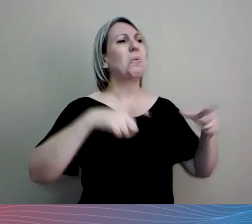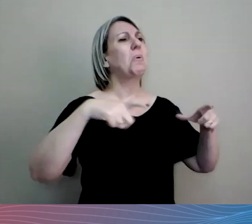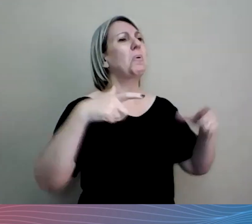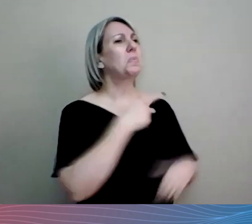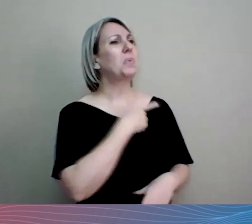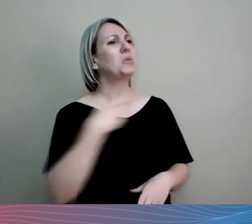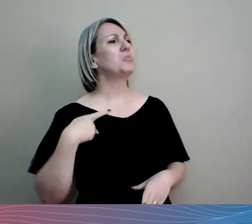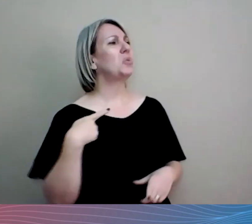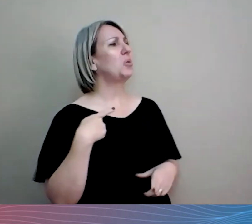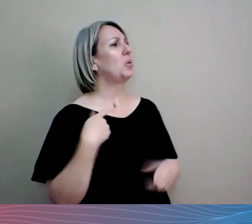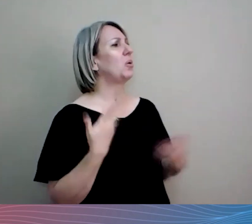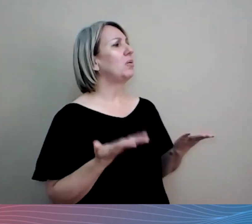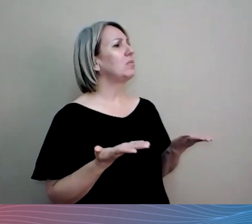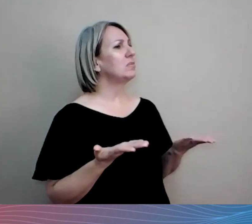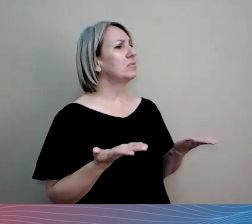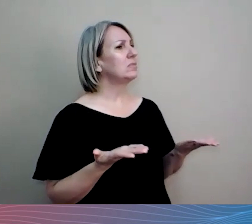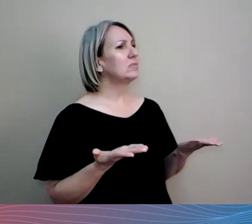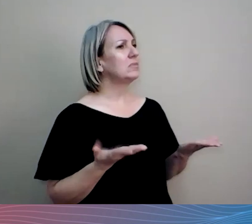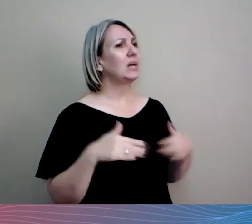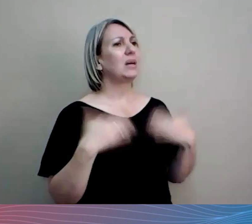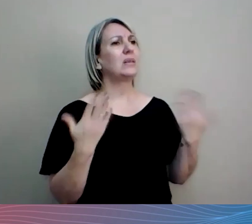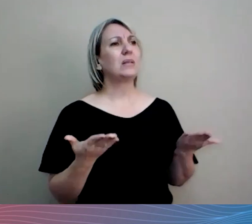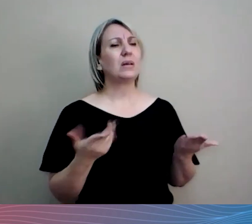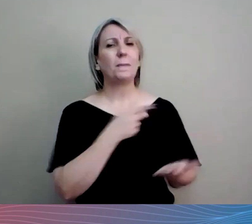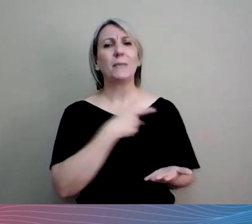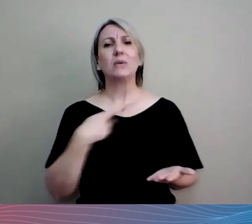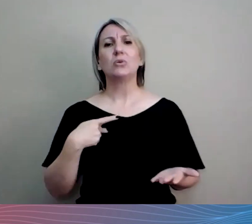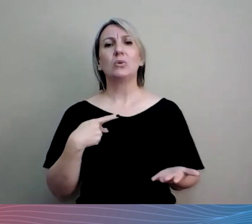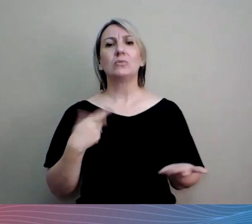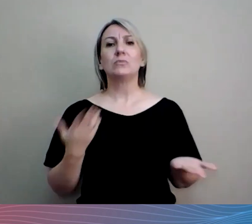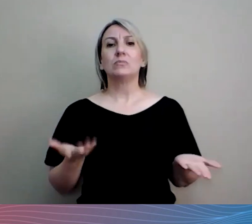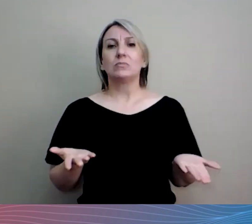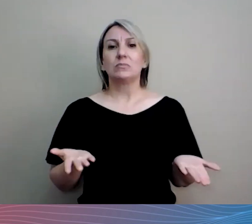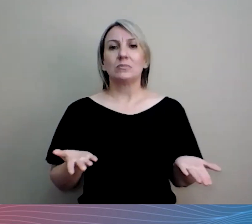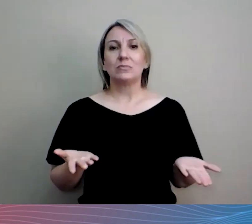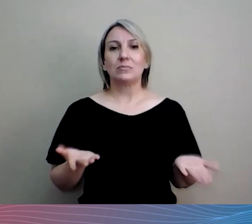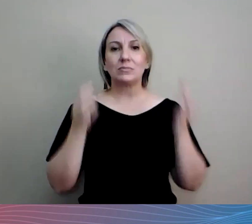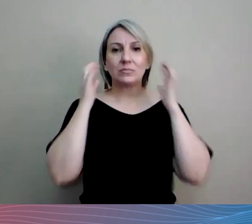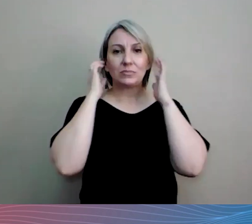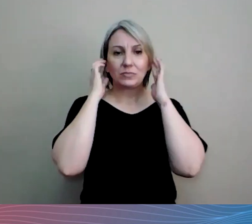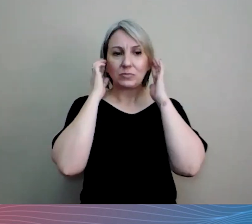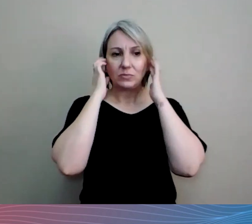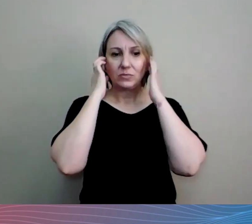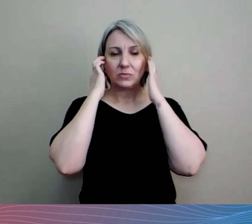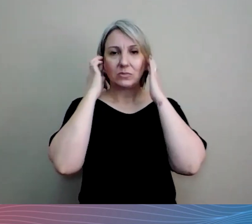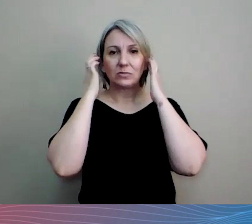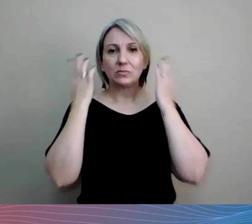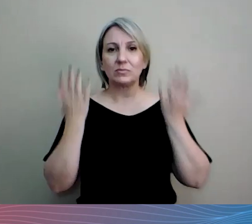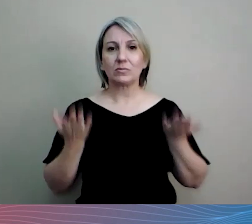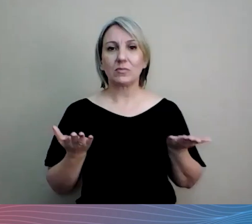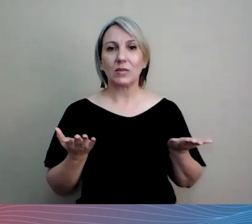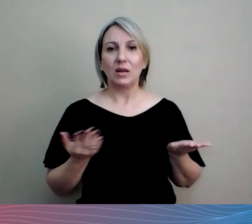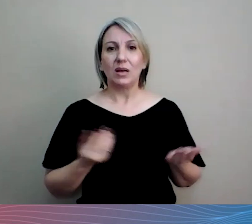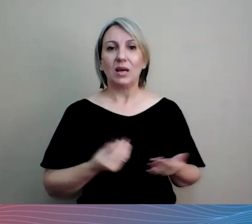máximo ele vem para dar um pouco de dízimo e vai embora, não é isso? Continua a vidinha dele, toma-se os chopes, né, suas churrascadas, tal, e,